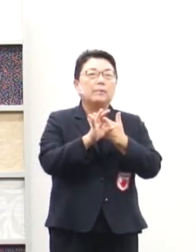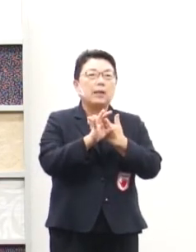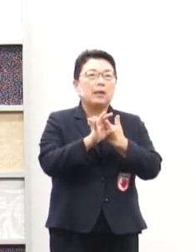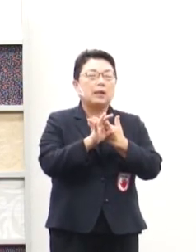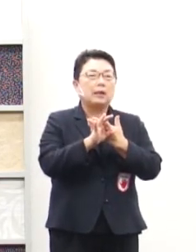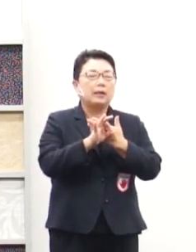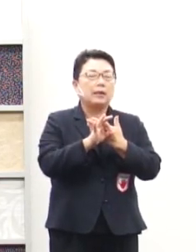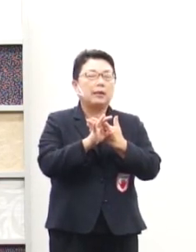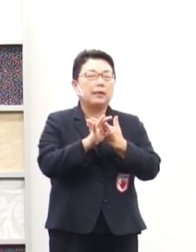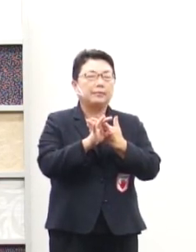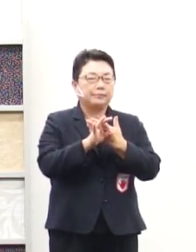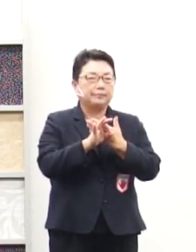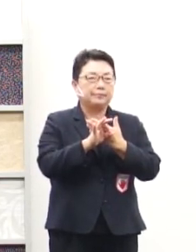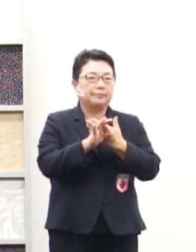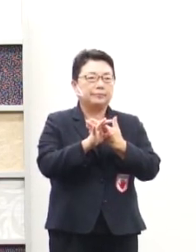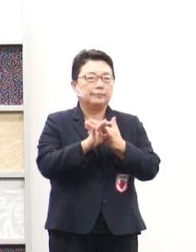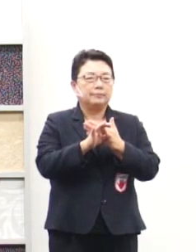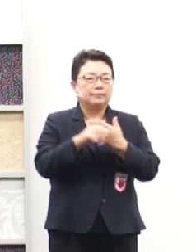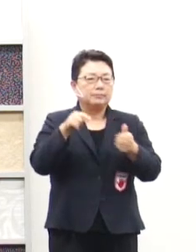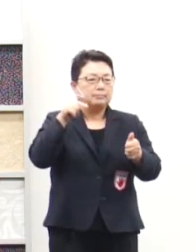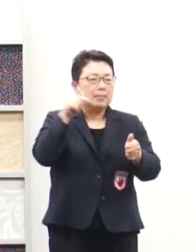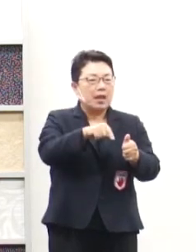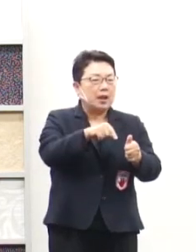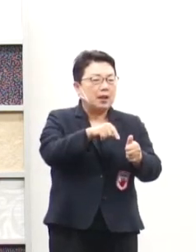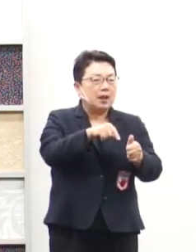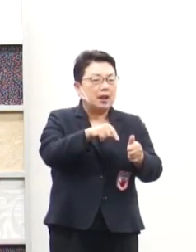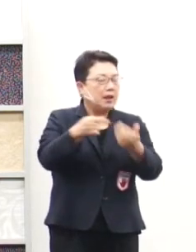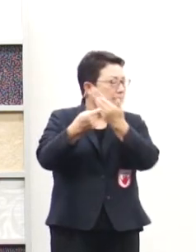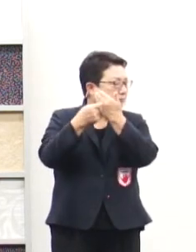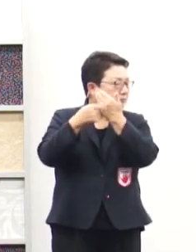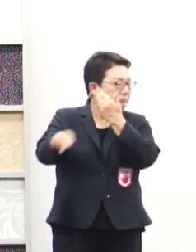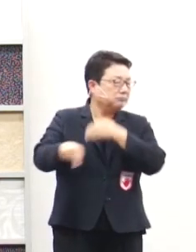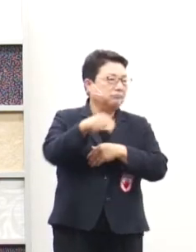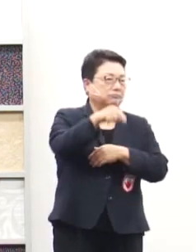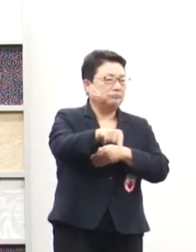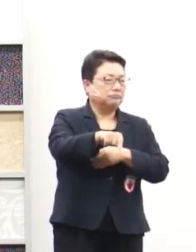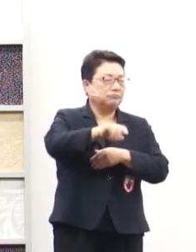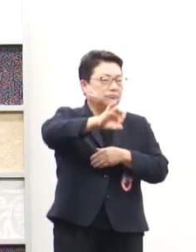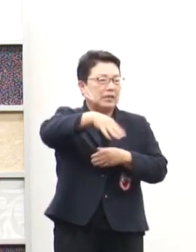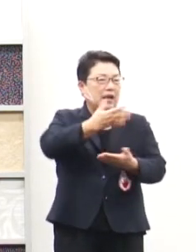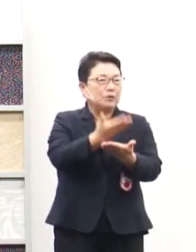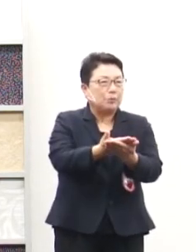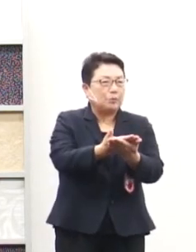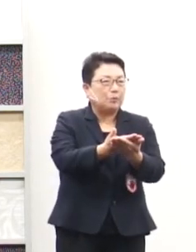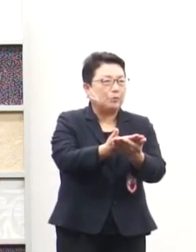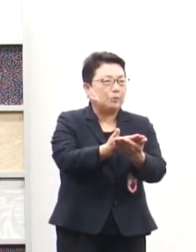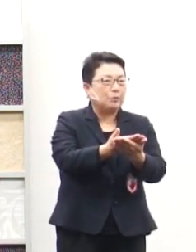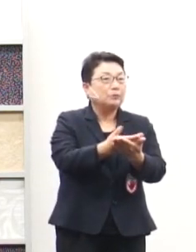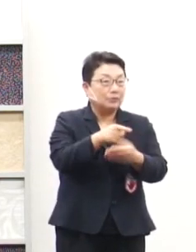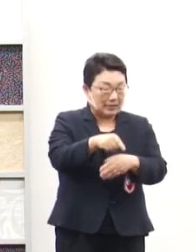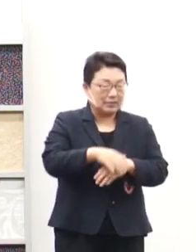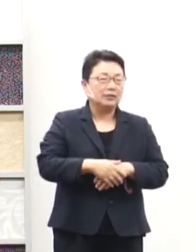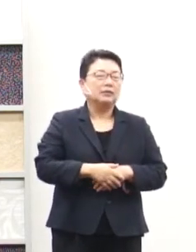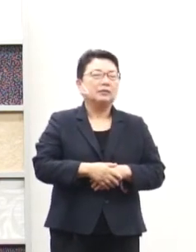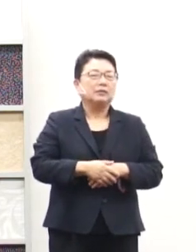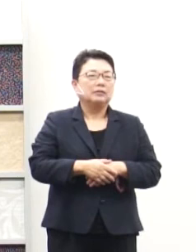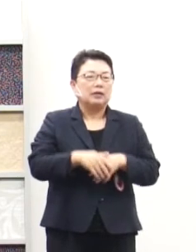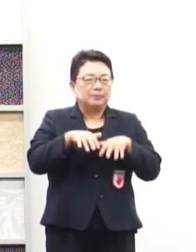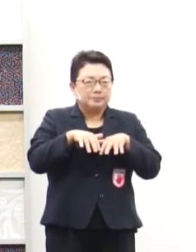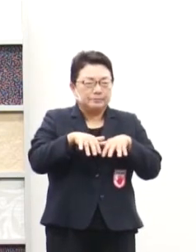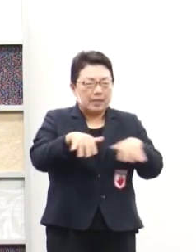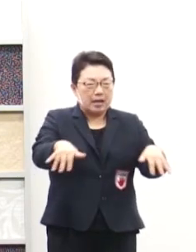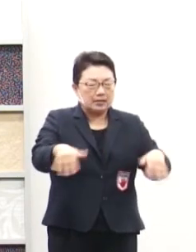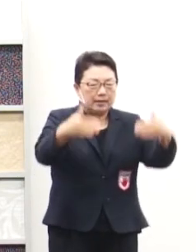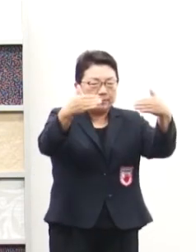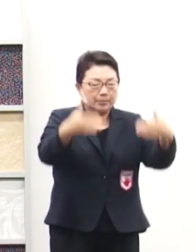その命令に従わなかった業者に対する過料の新設とかですね、あるいはまん延防止